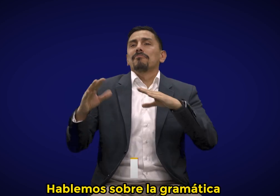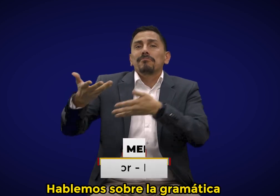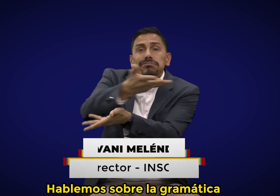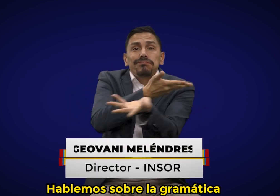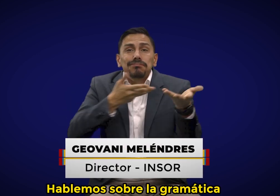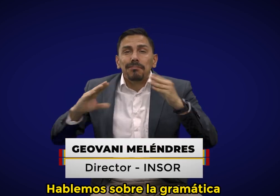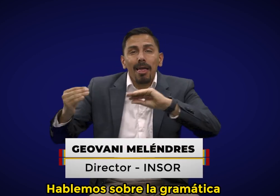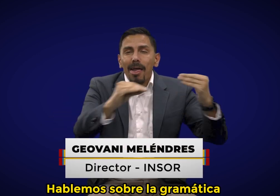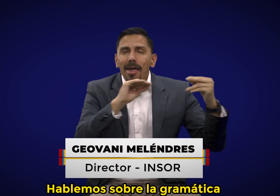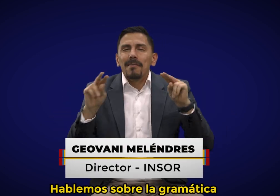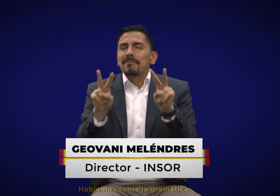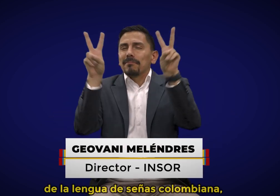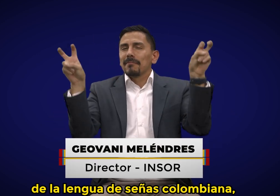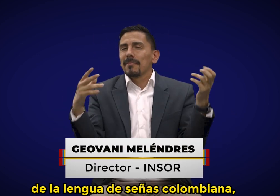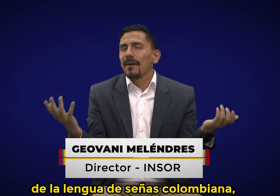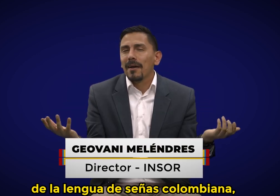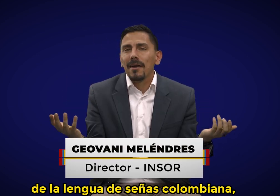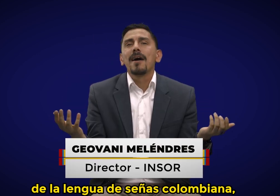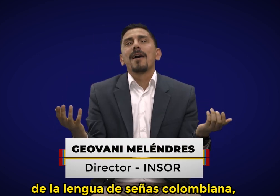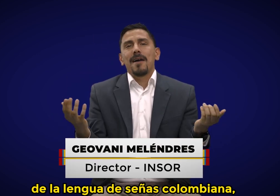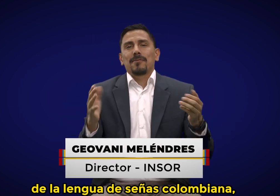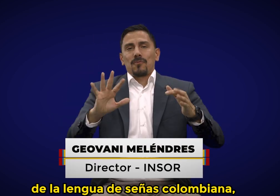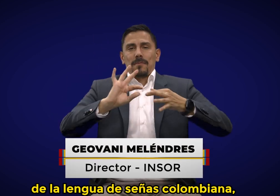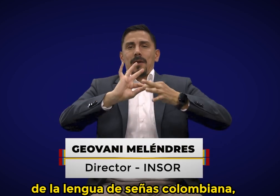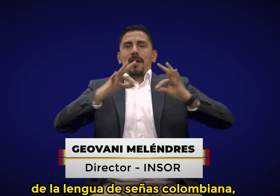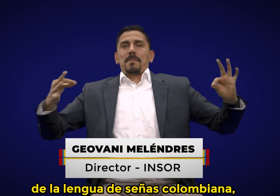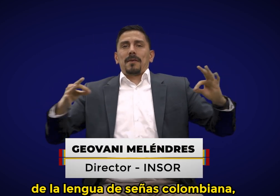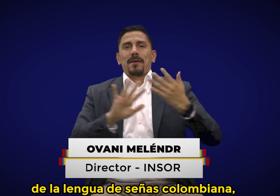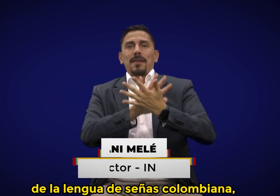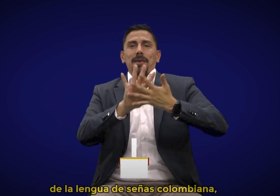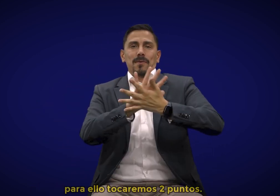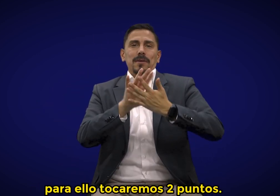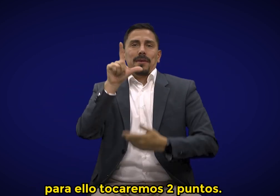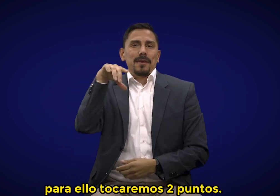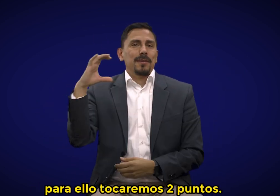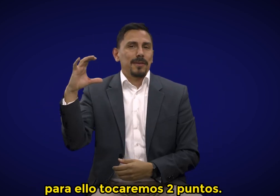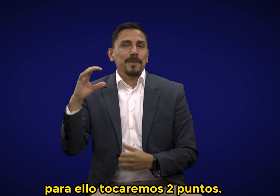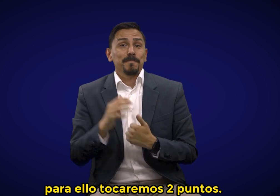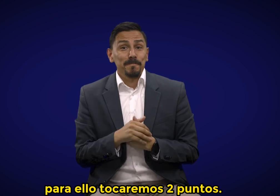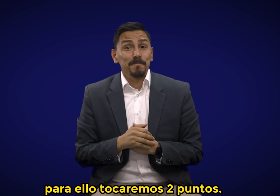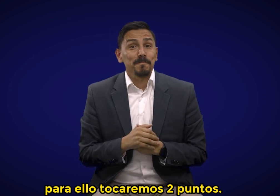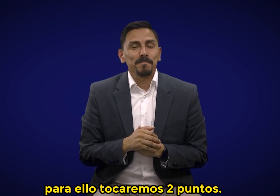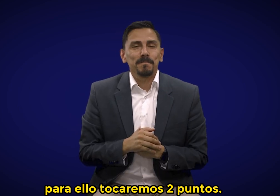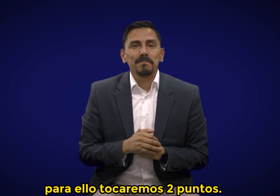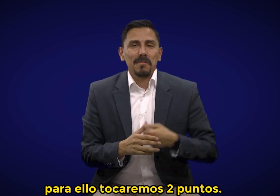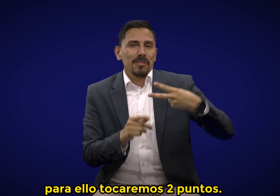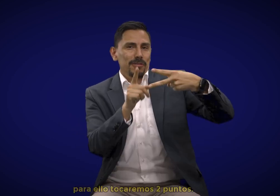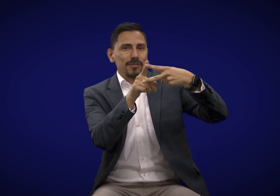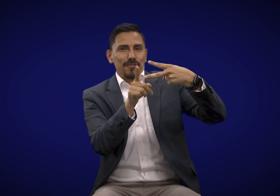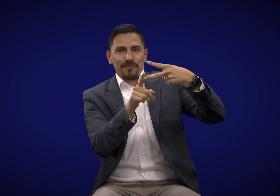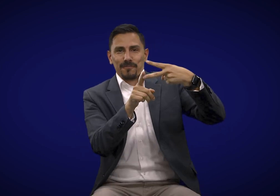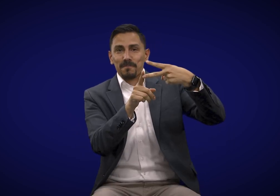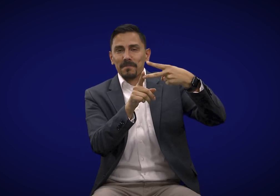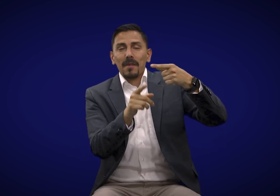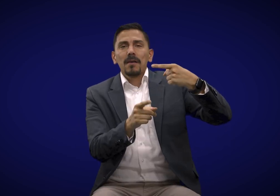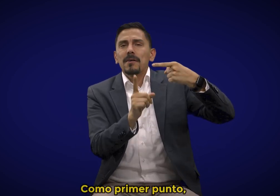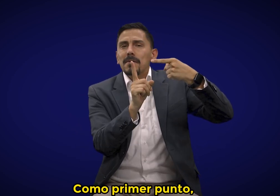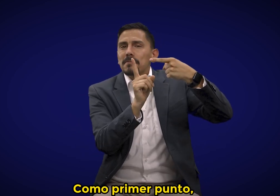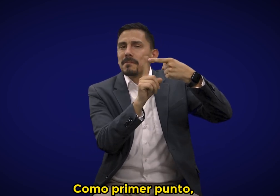Hablemos sobre la gramática de la lengua de señas colombiana. Para ello tocaremos dos puntos. Como